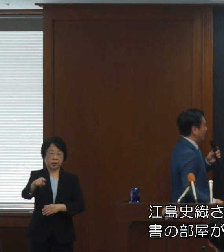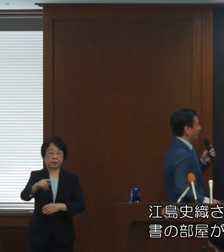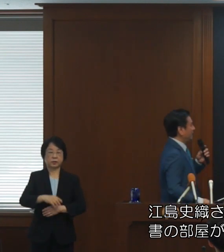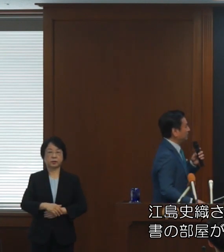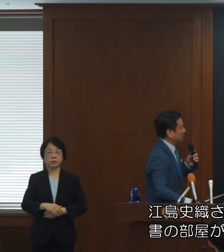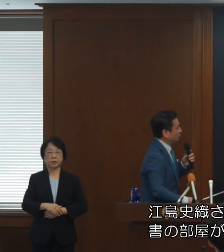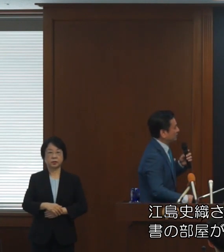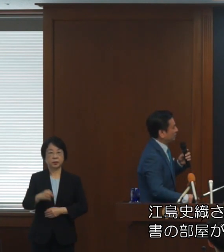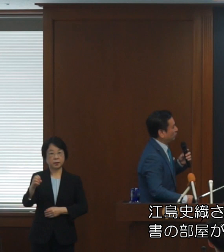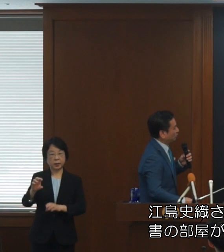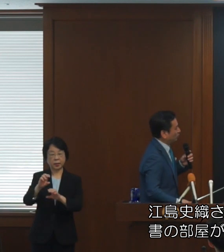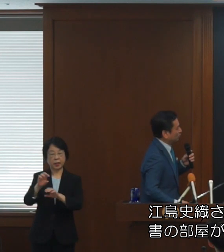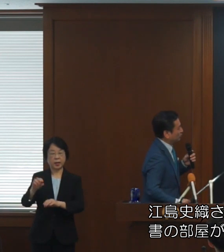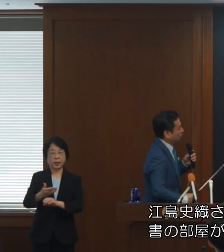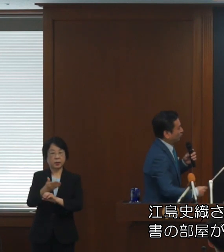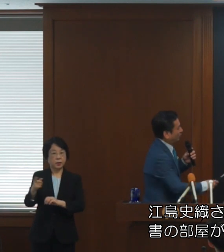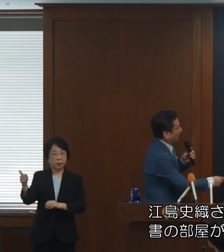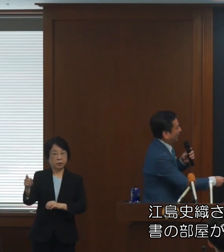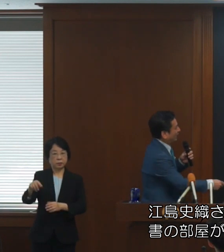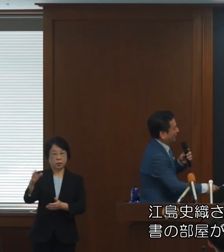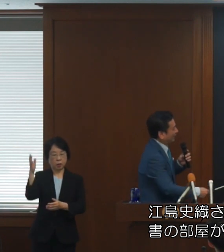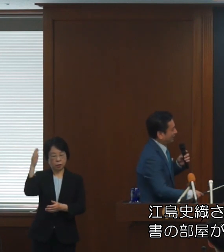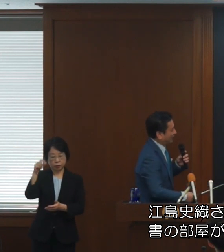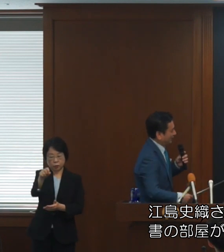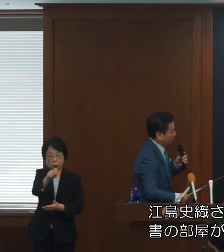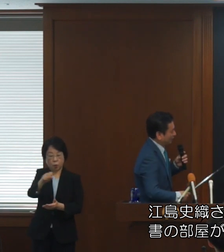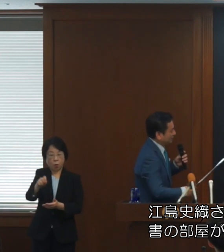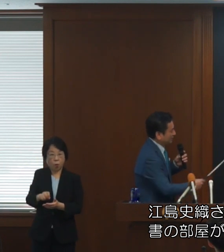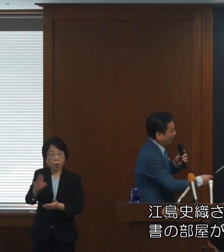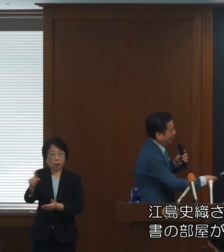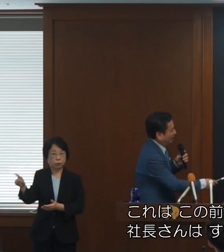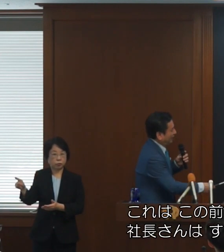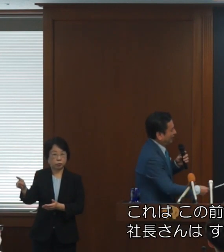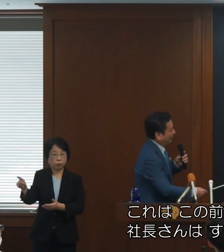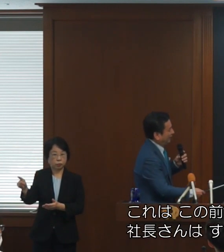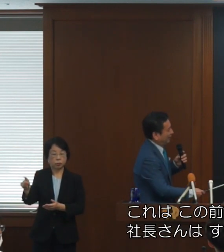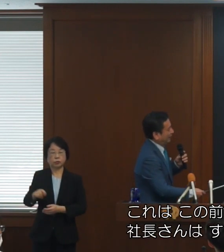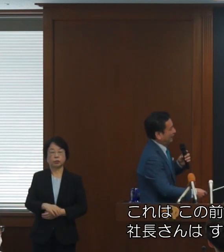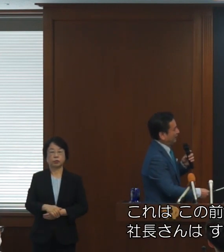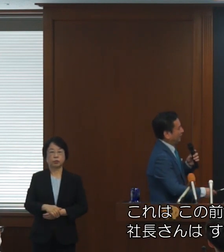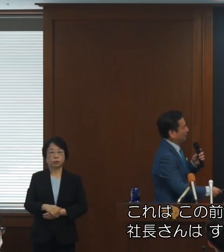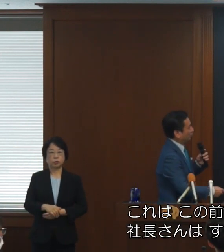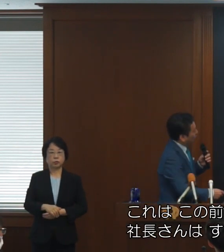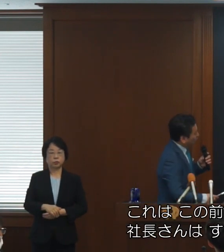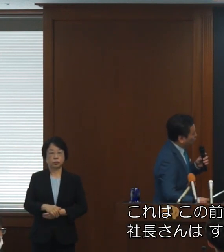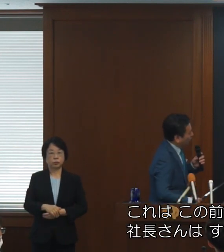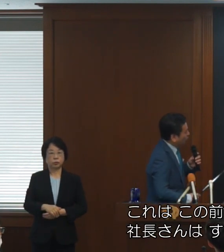か江嶋詩織さんによる書の部屋があったりとかですね